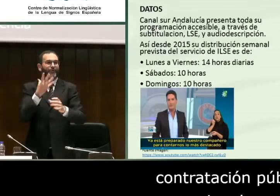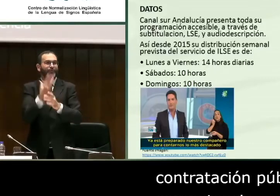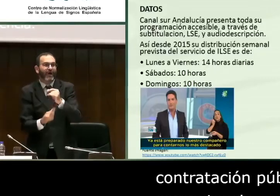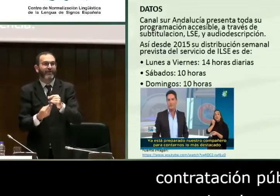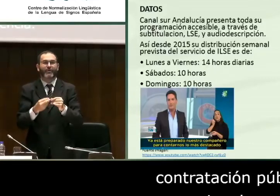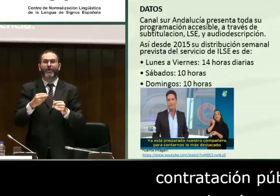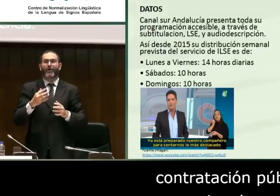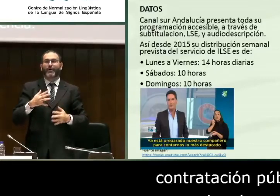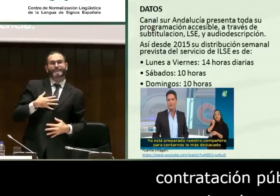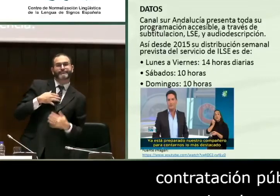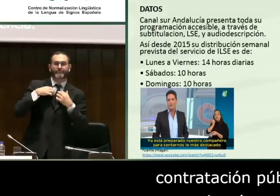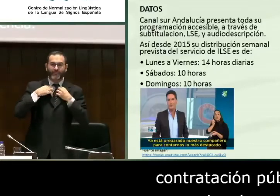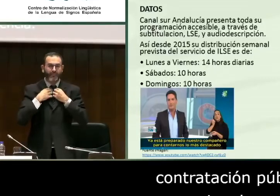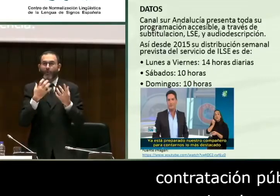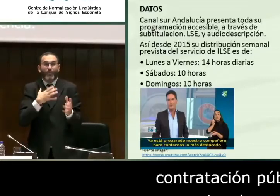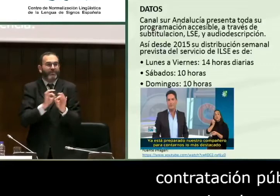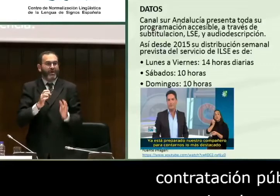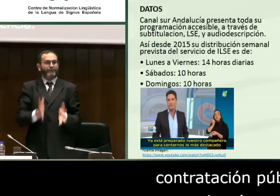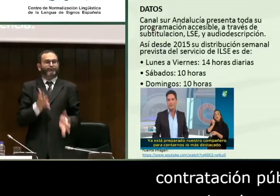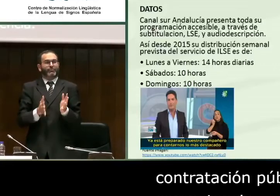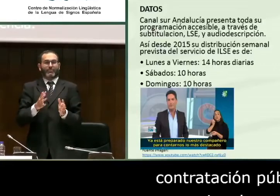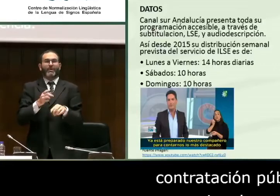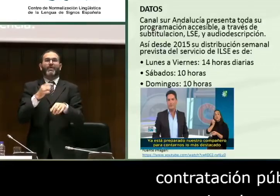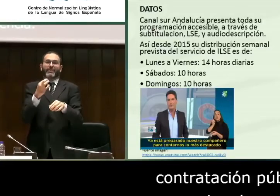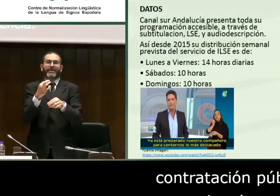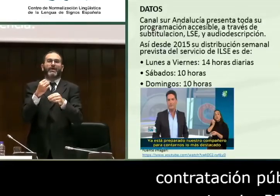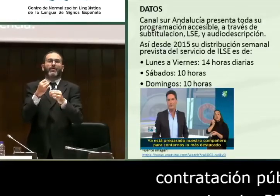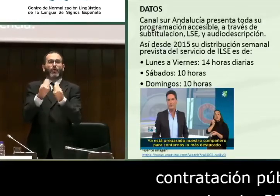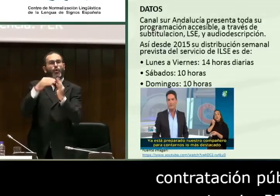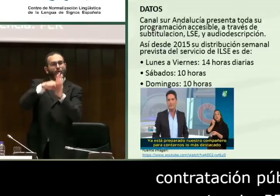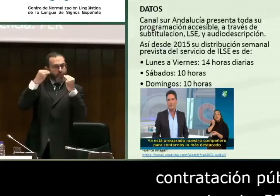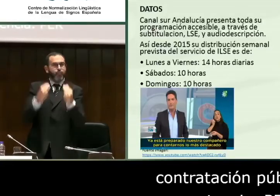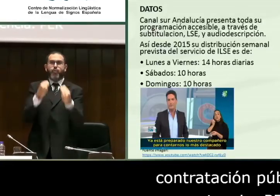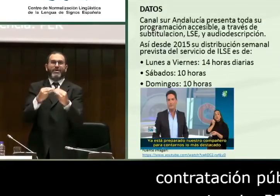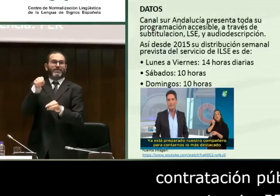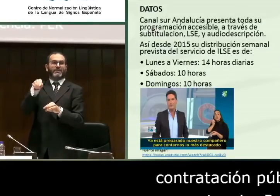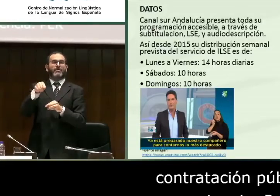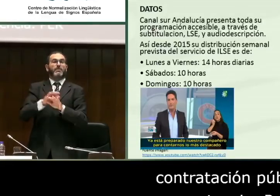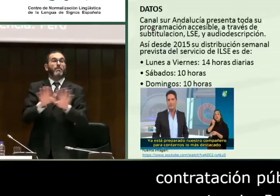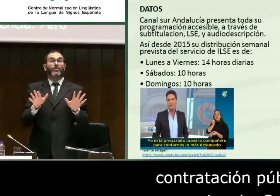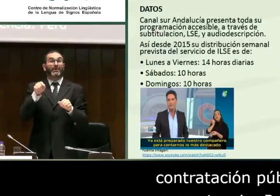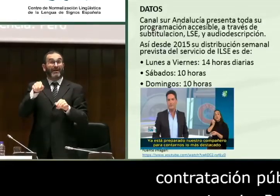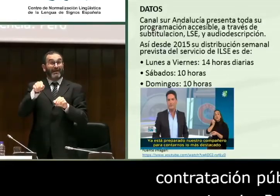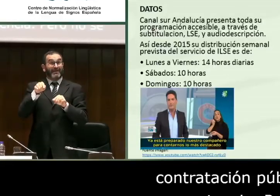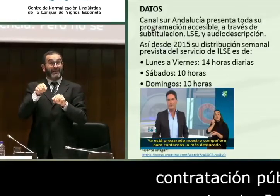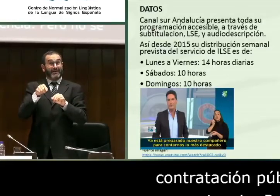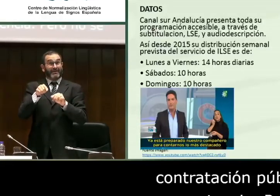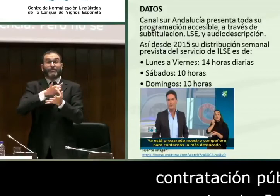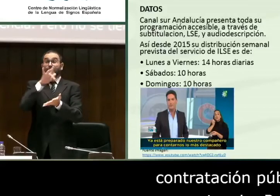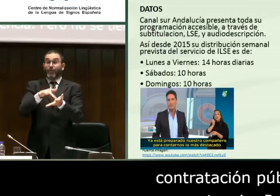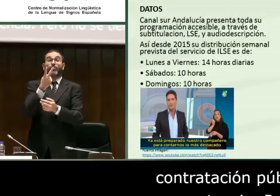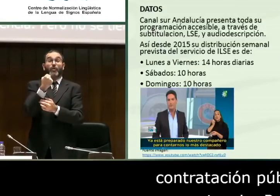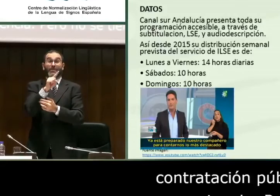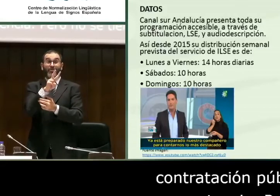otro tipo de ámbitos de interpretación. Entonces, tiene que haber unas buenas condiciones